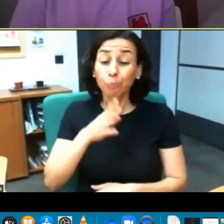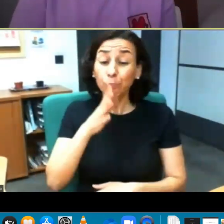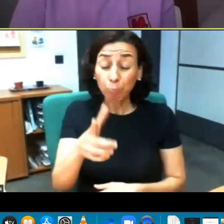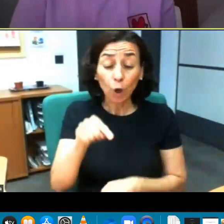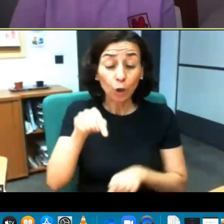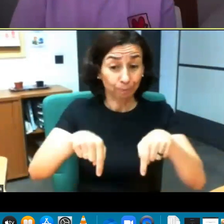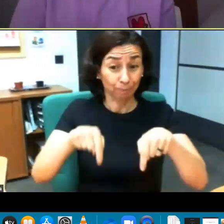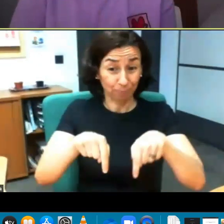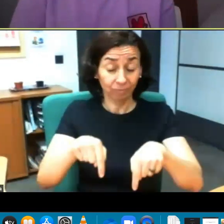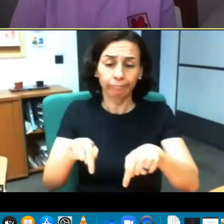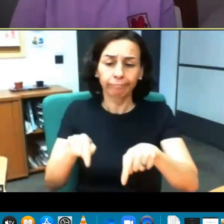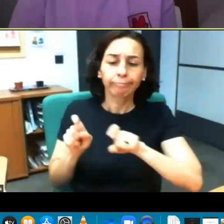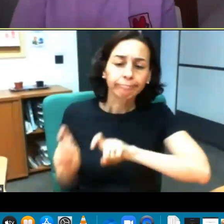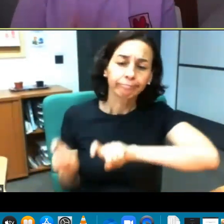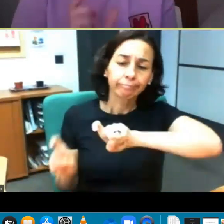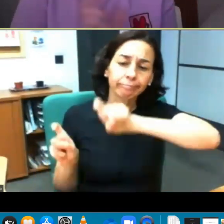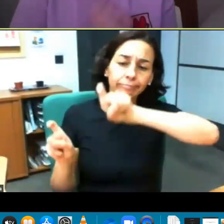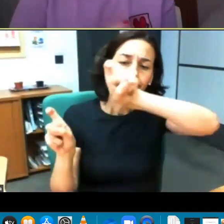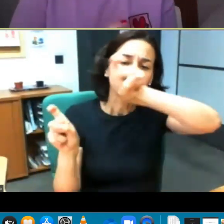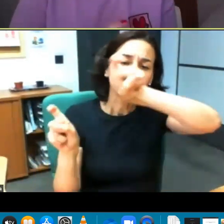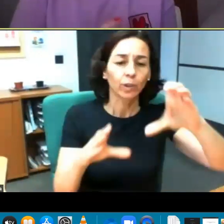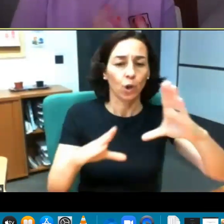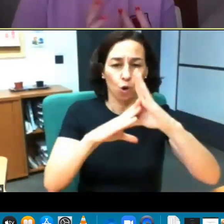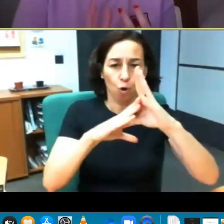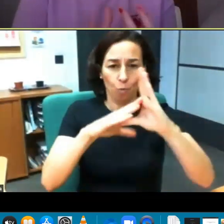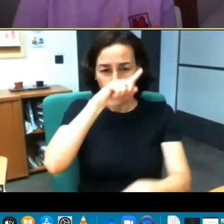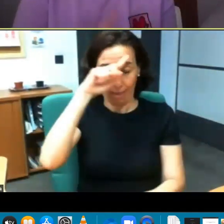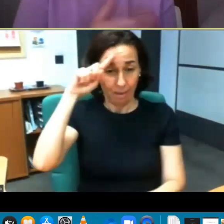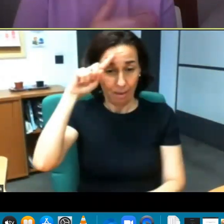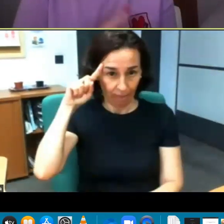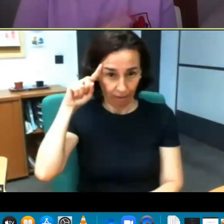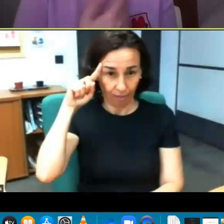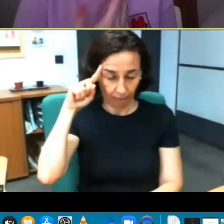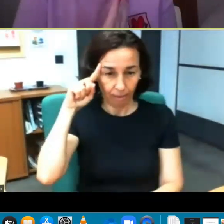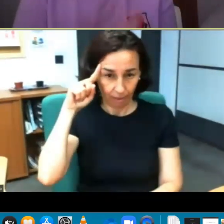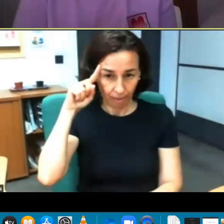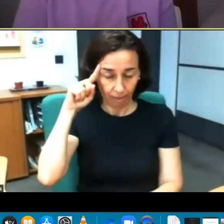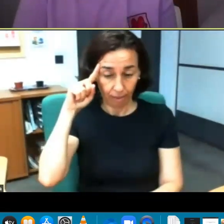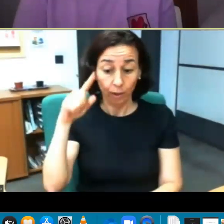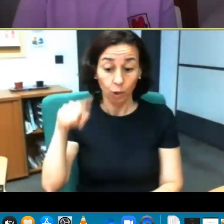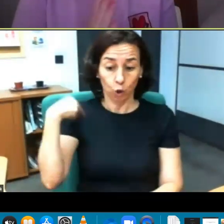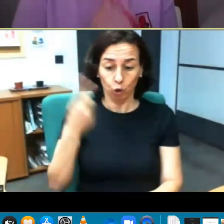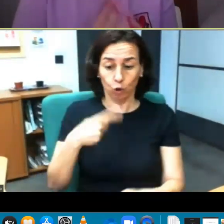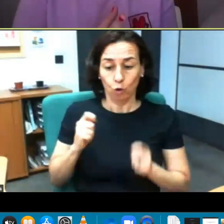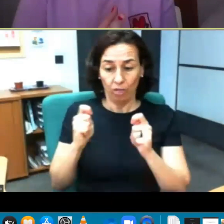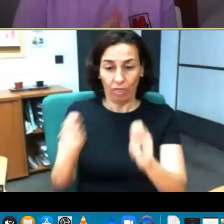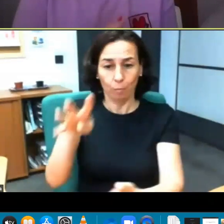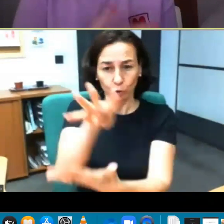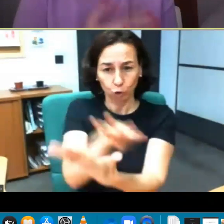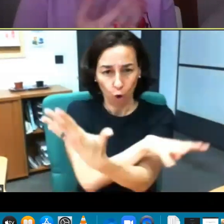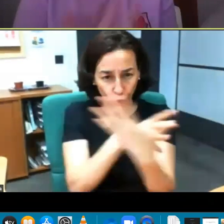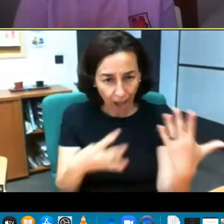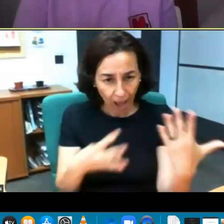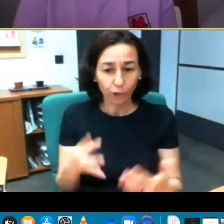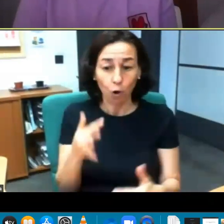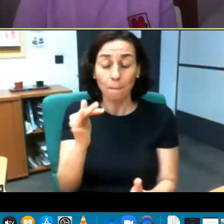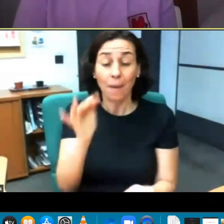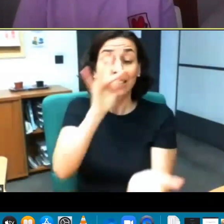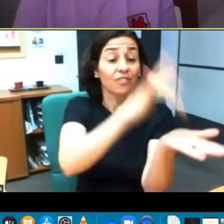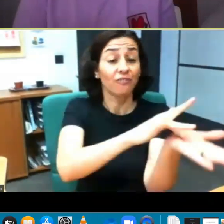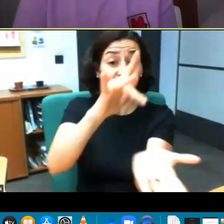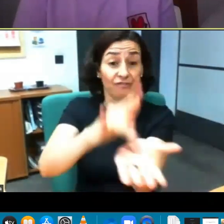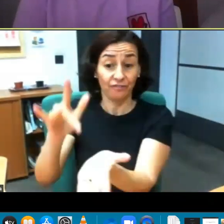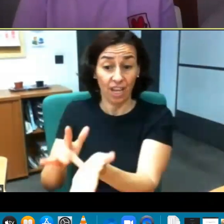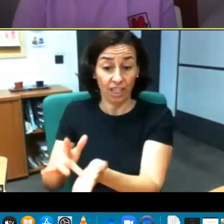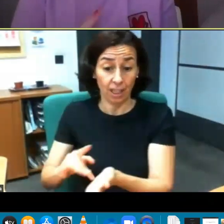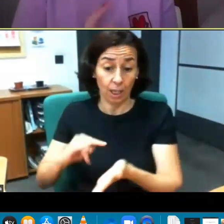comunidad correspondiente. Entonces nosotros lo que hacemos es que cuando os facilitamos el horario y os facilitamos las fechas de realización del